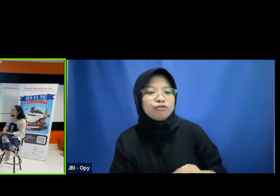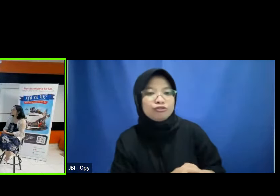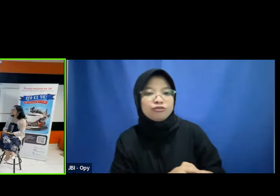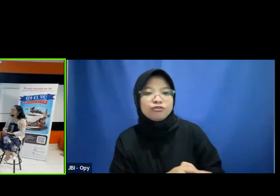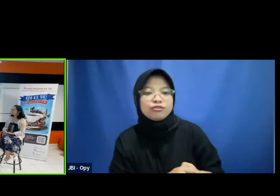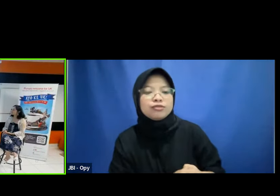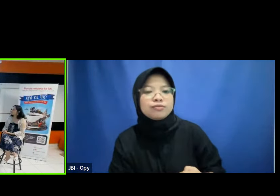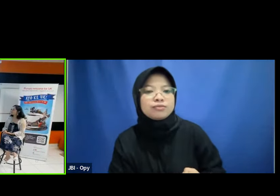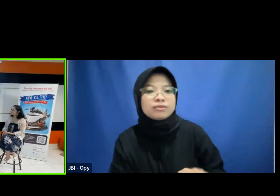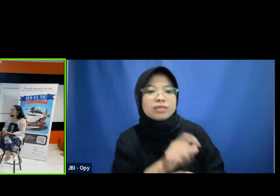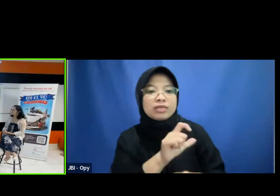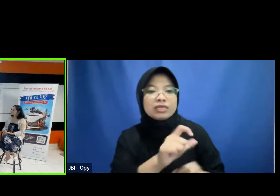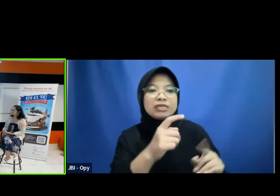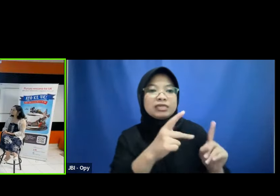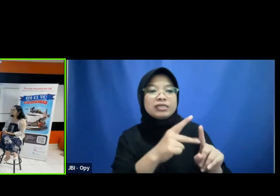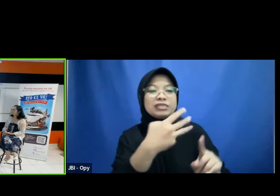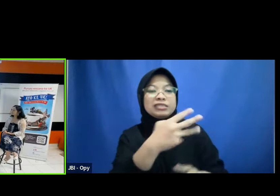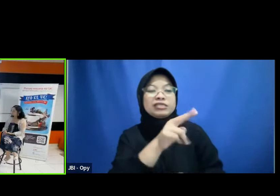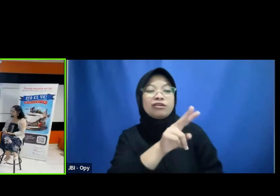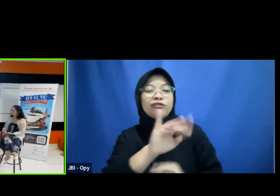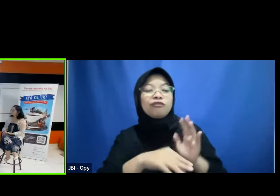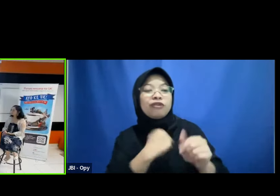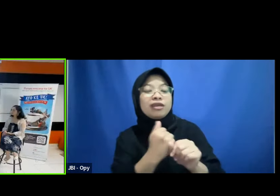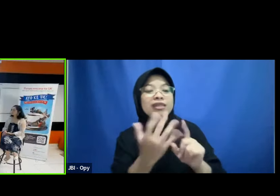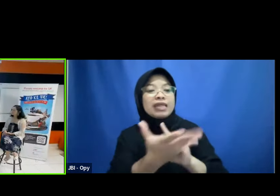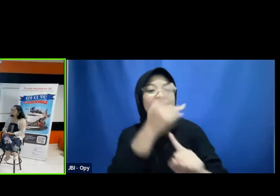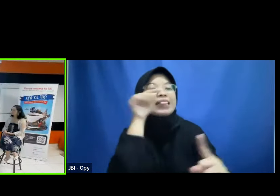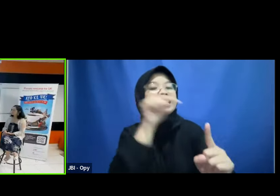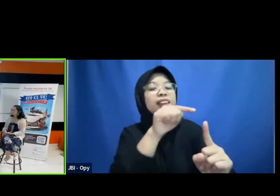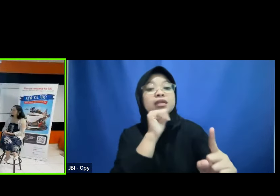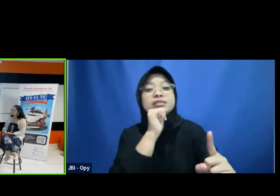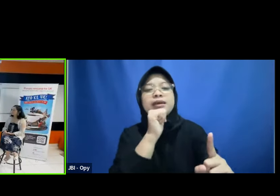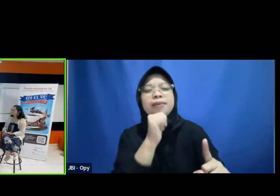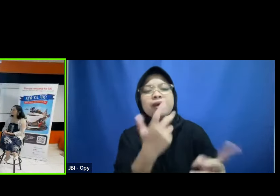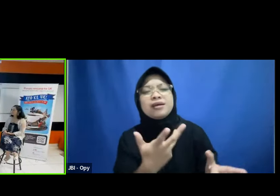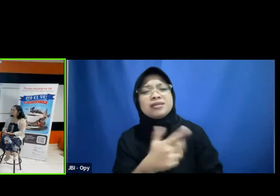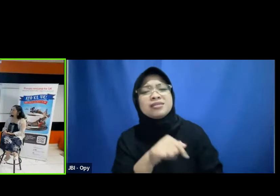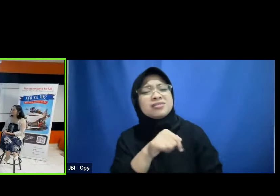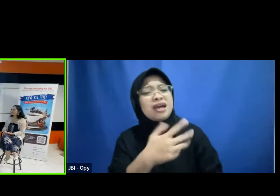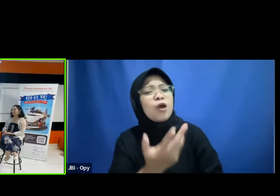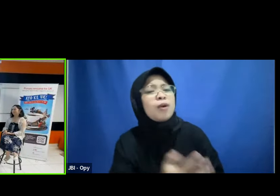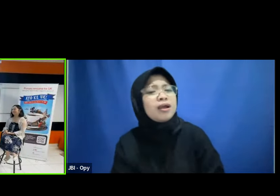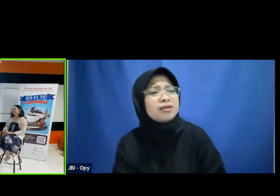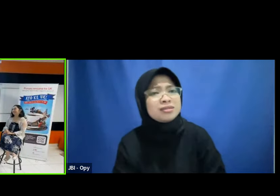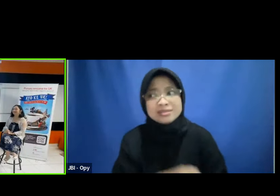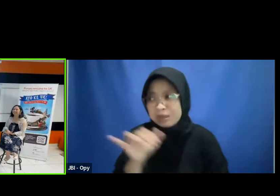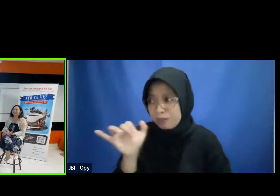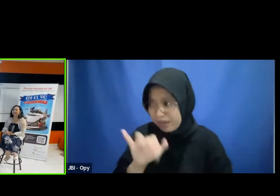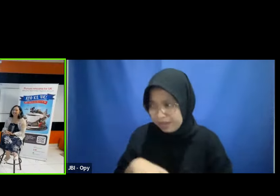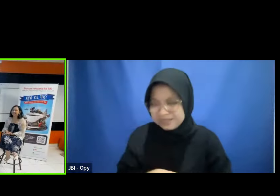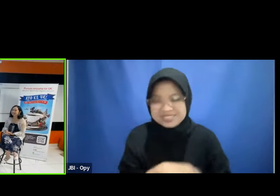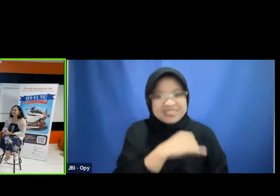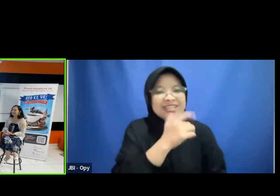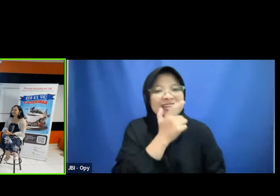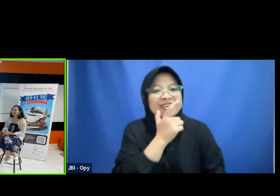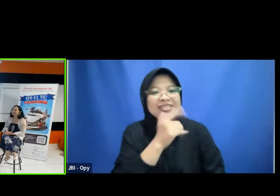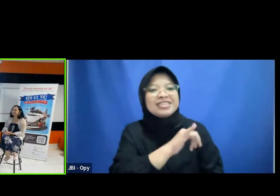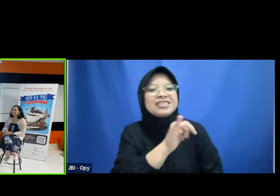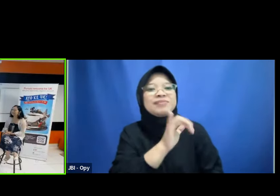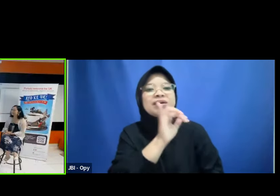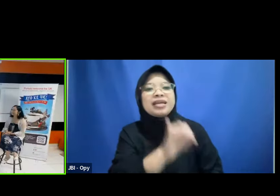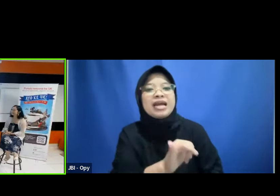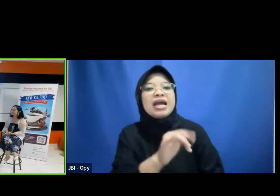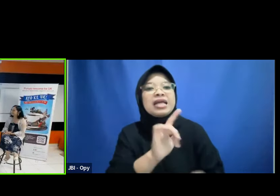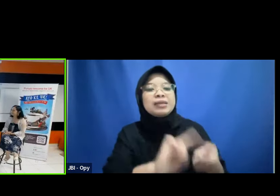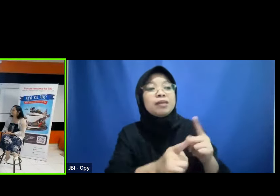siening ini mau nyari siapa sih sebetulnya sekarang apa ya MB masih sama ya Nah itu teman-teman